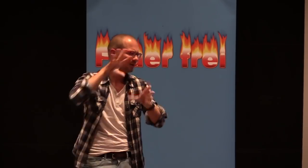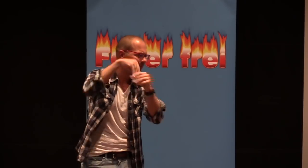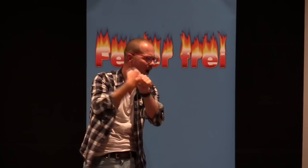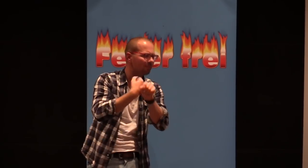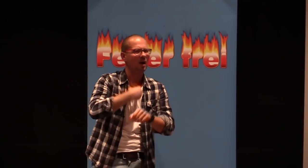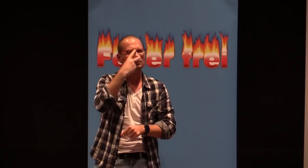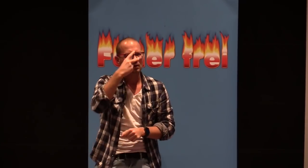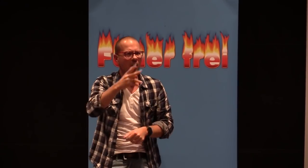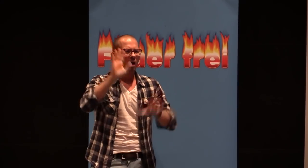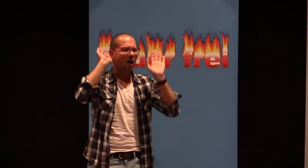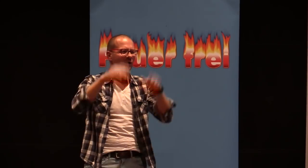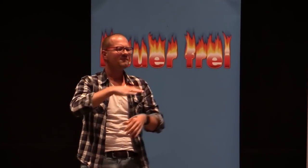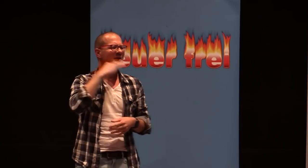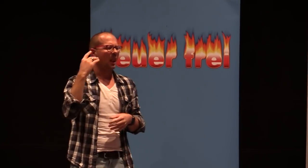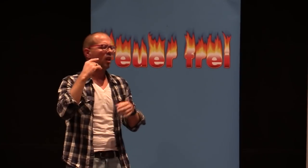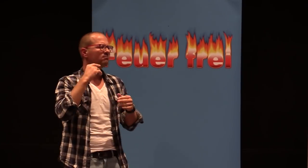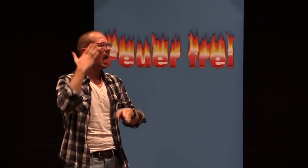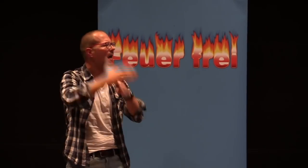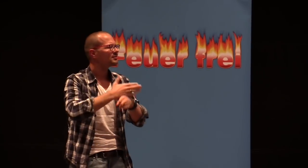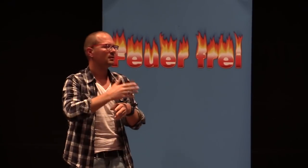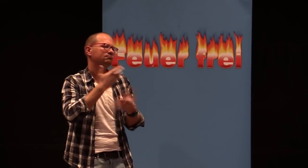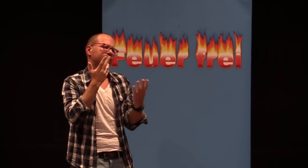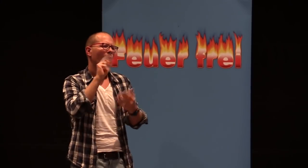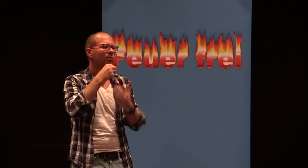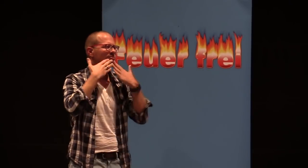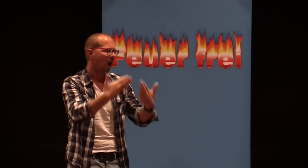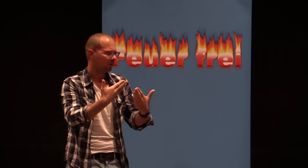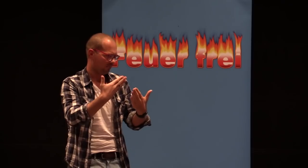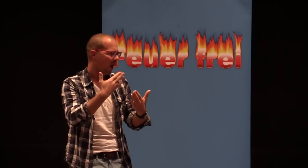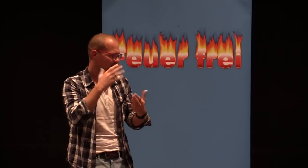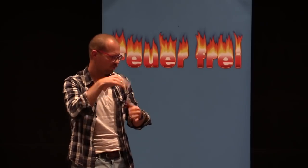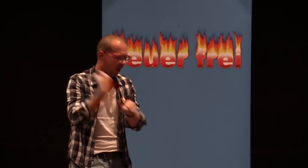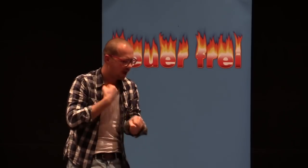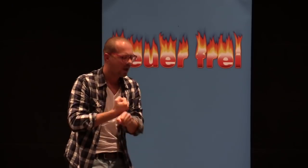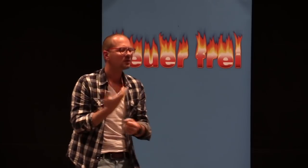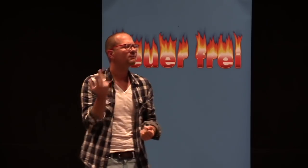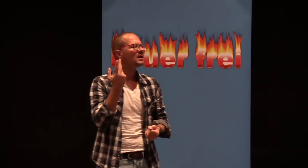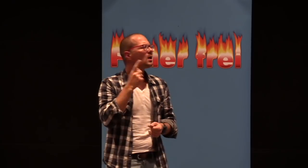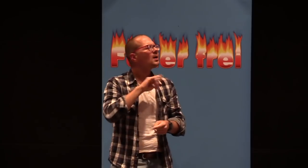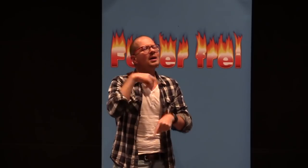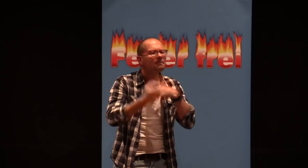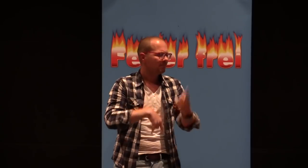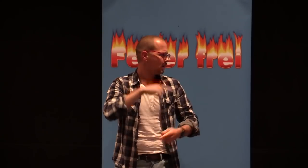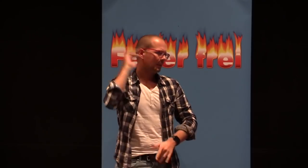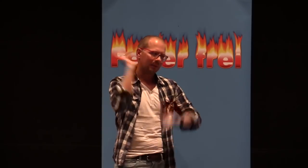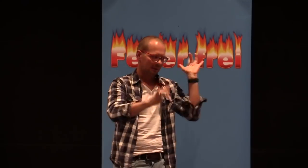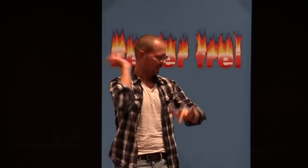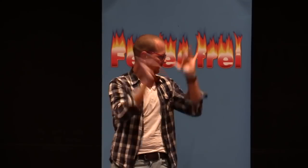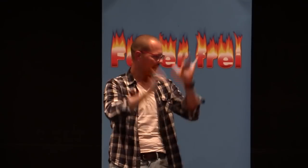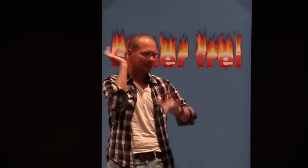Also ich selber zum Beispiel bin im Verein gar nicht engagiert, weil ich es aus dem eigenen Familienhaus kenne, meine Eltern. Also insbesondere